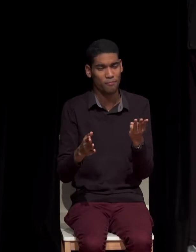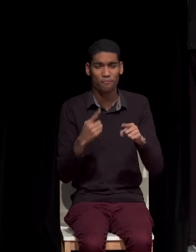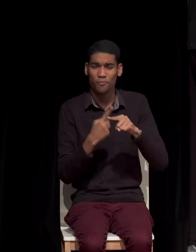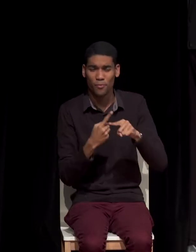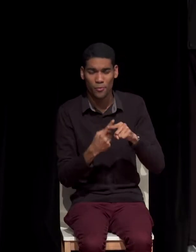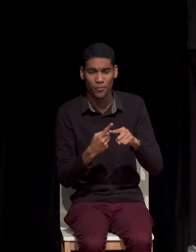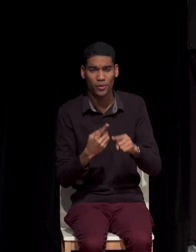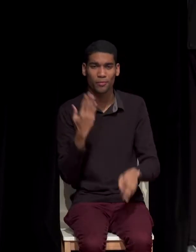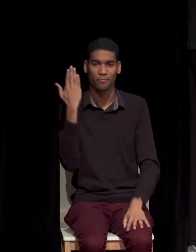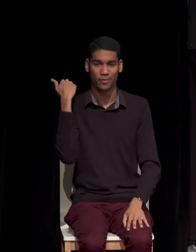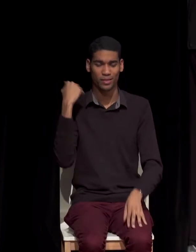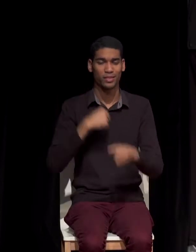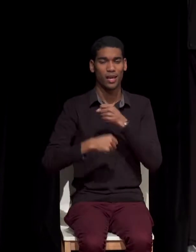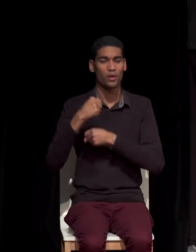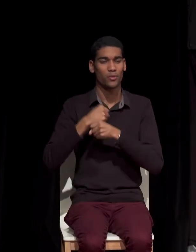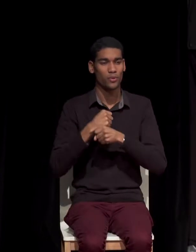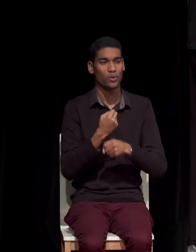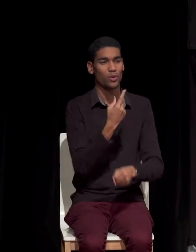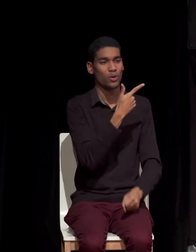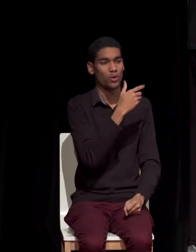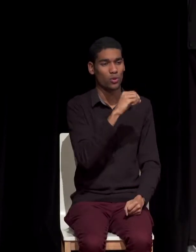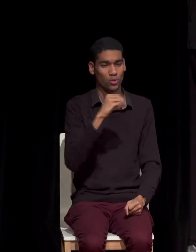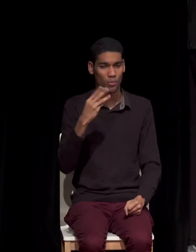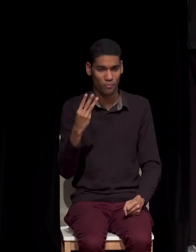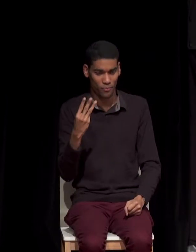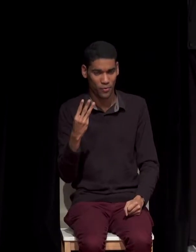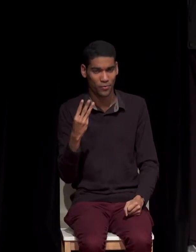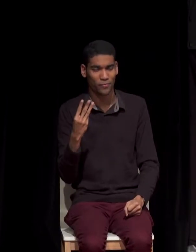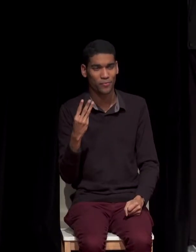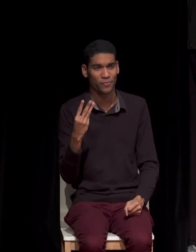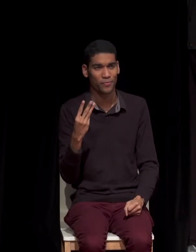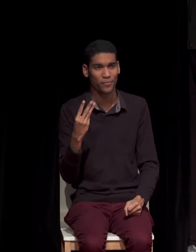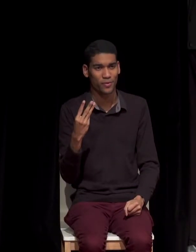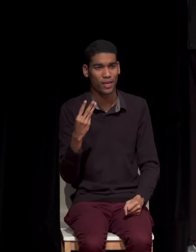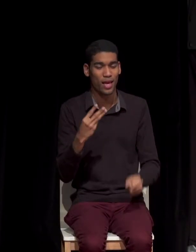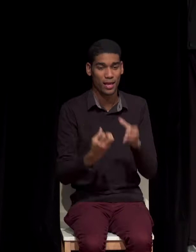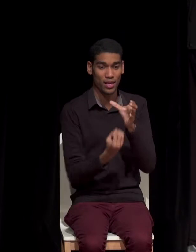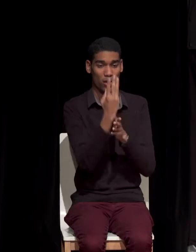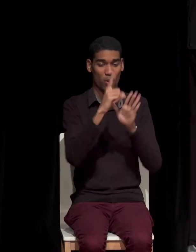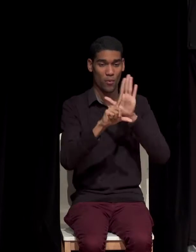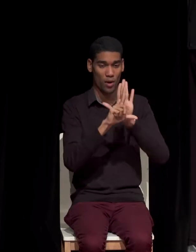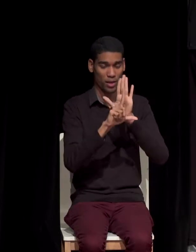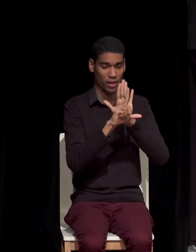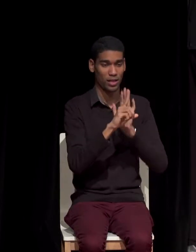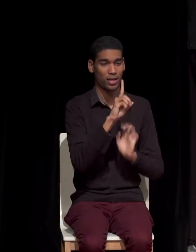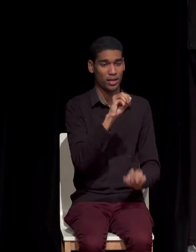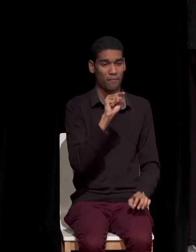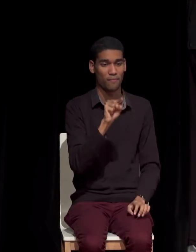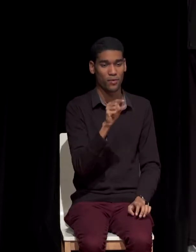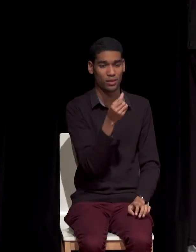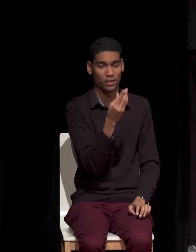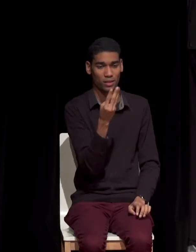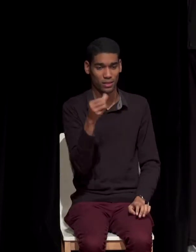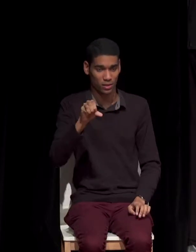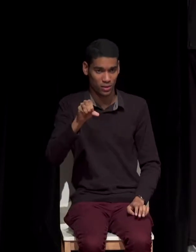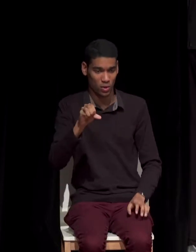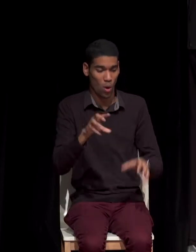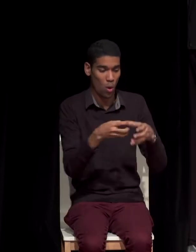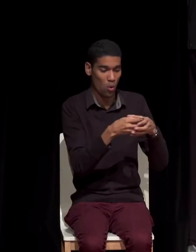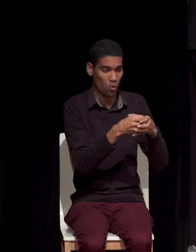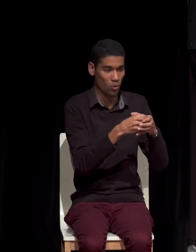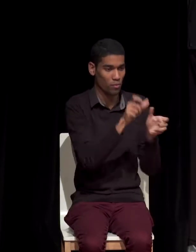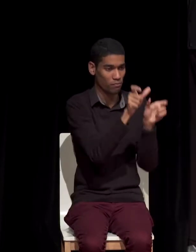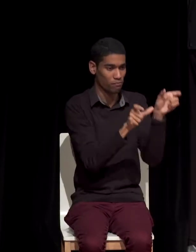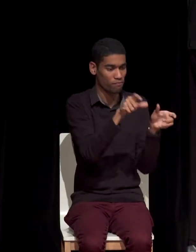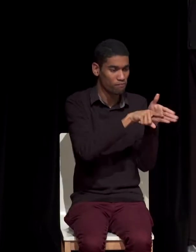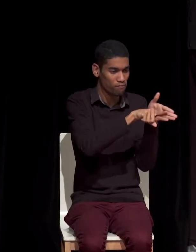a partir de 2003, com a 10.639, um grupo de pesquisadores